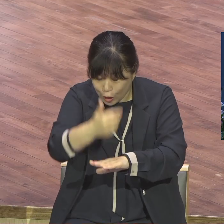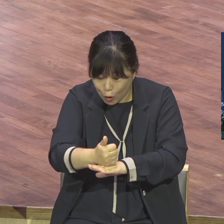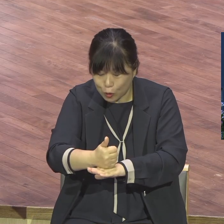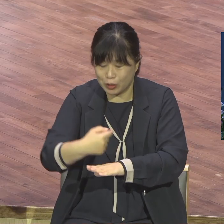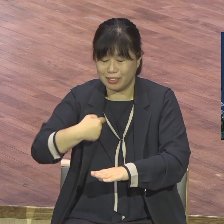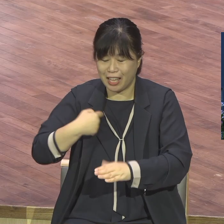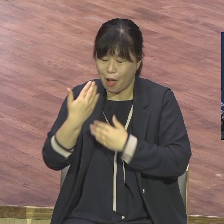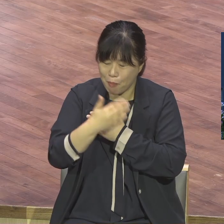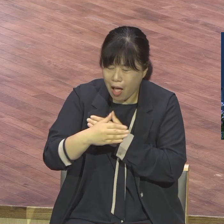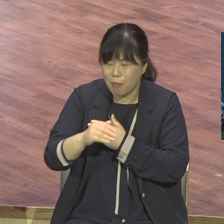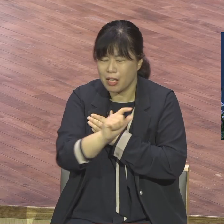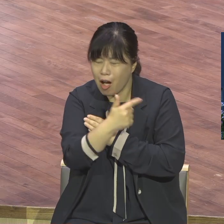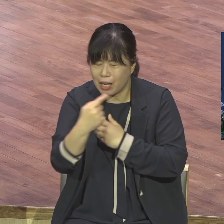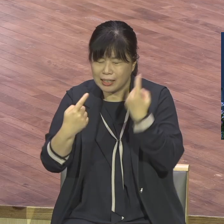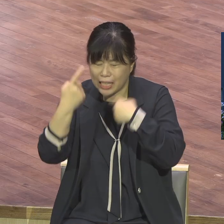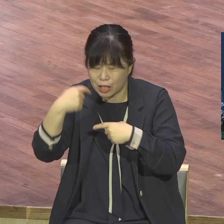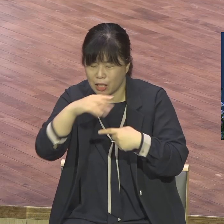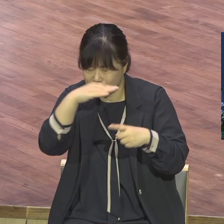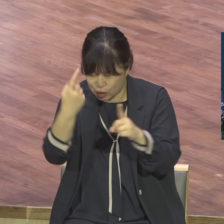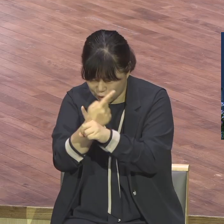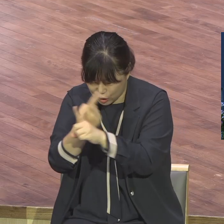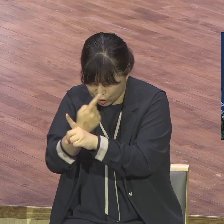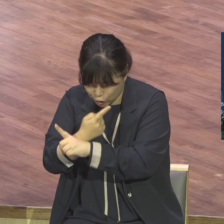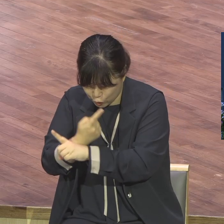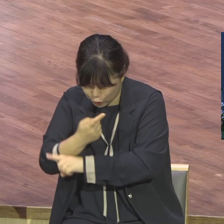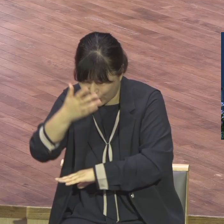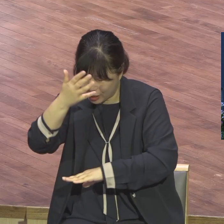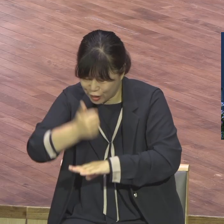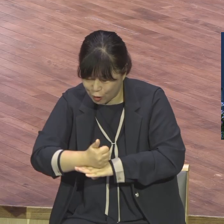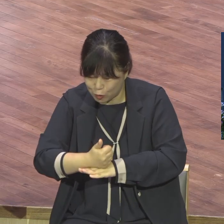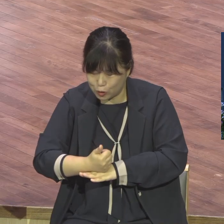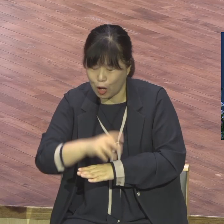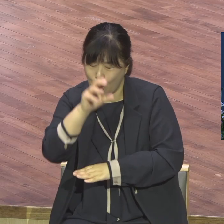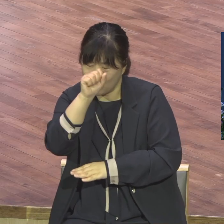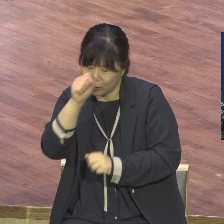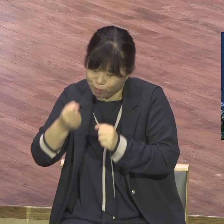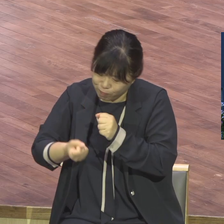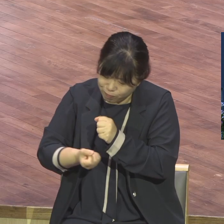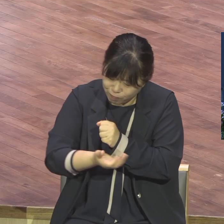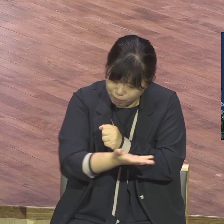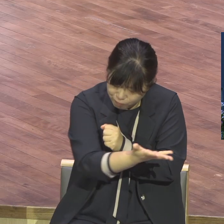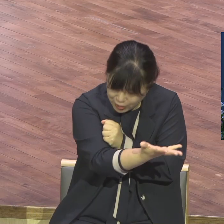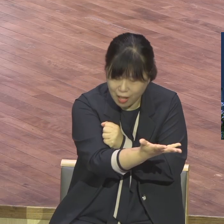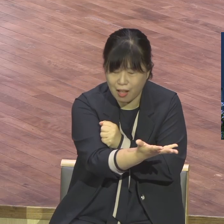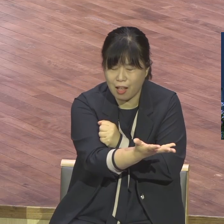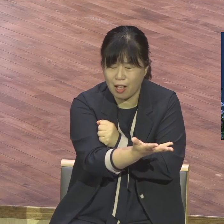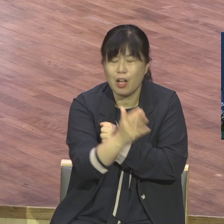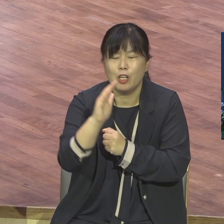치유받고 시대적 사명자로서 참으로 열매 맺는 착하고 충성된 종들 다